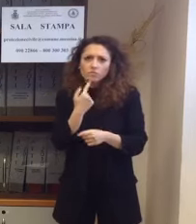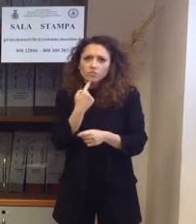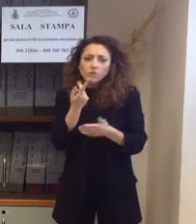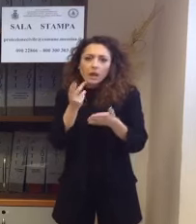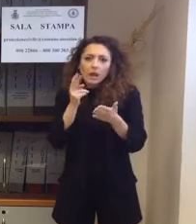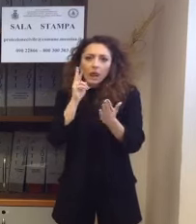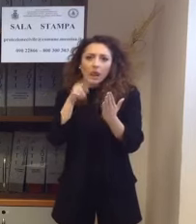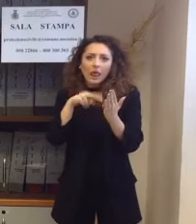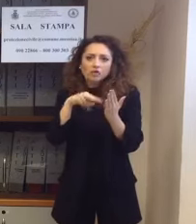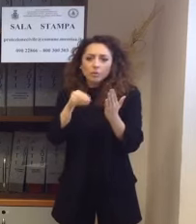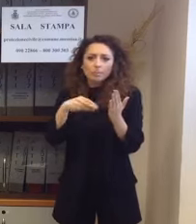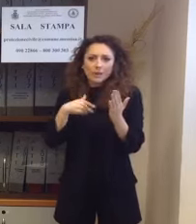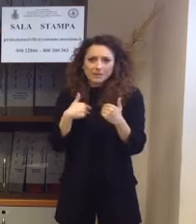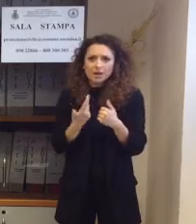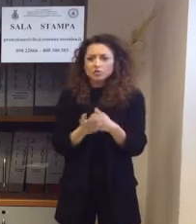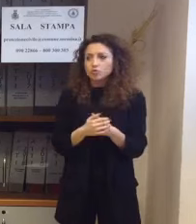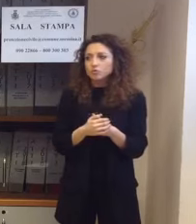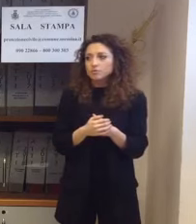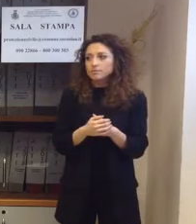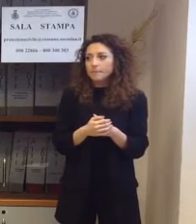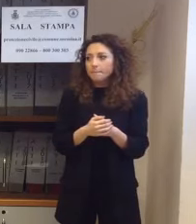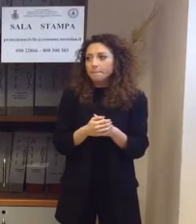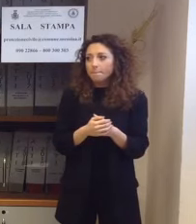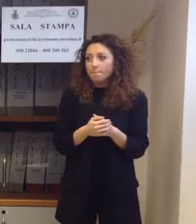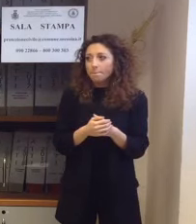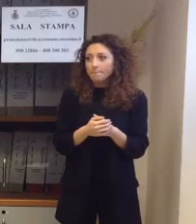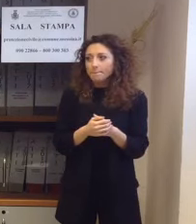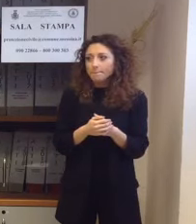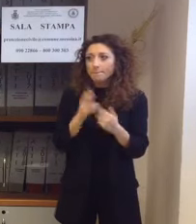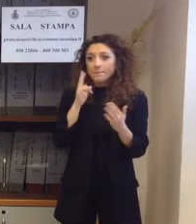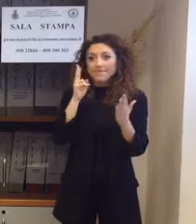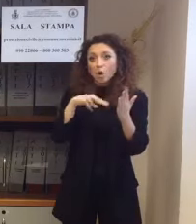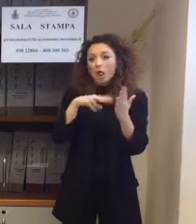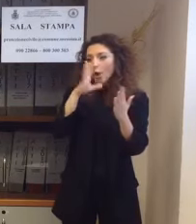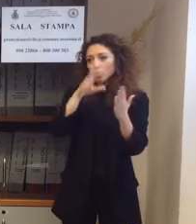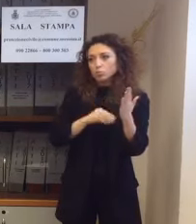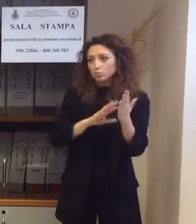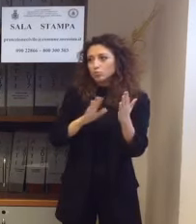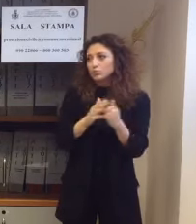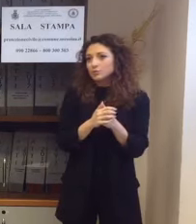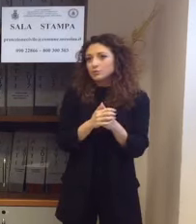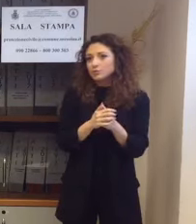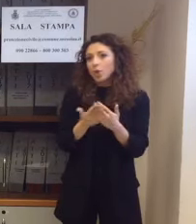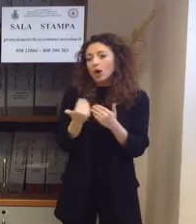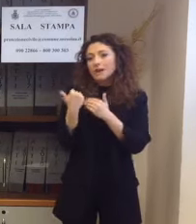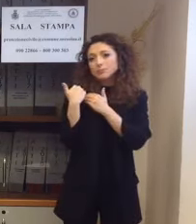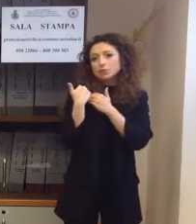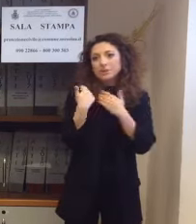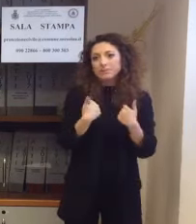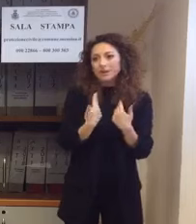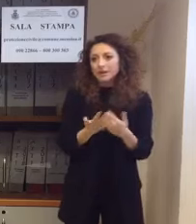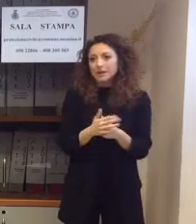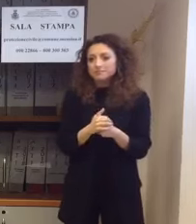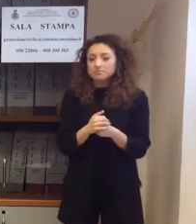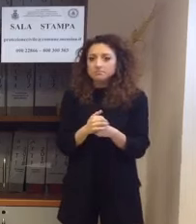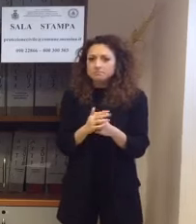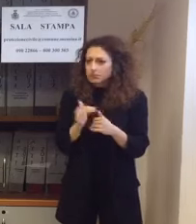messaggio, e ve lo leggo integrale, me ne prendo la responsabilità. Sì, Alessandro, sì,